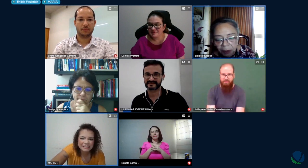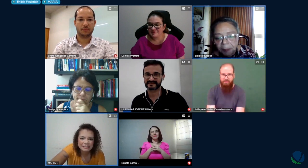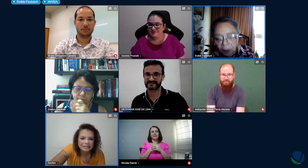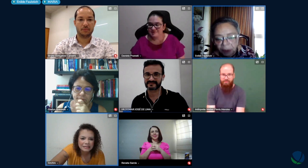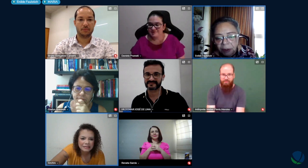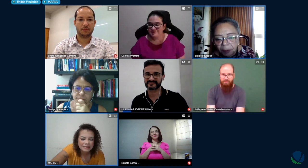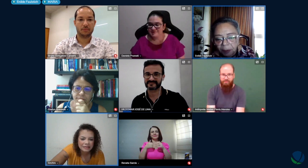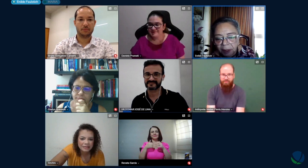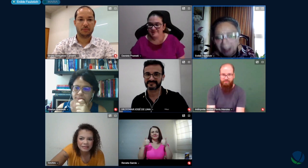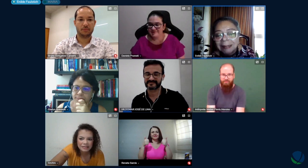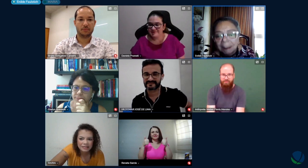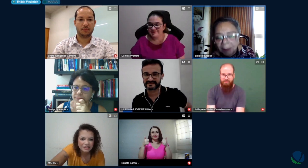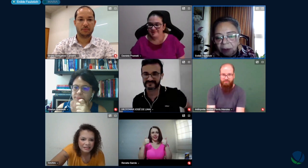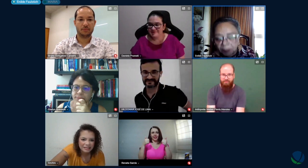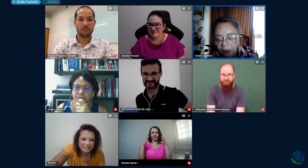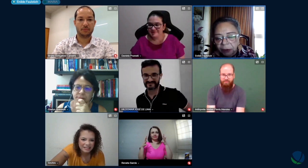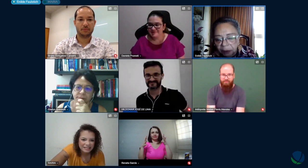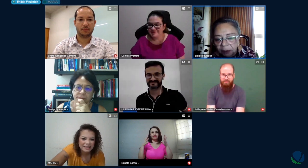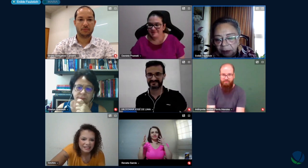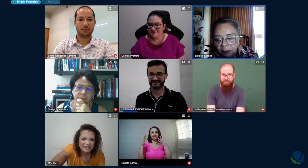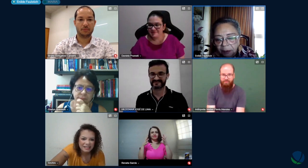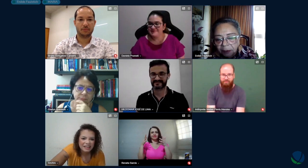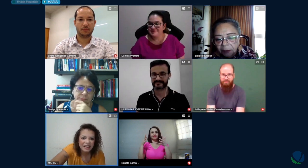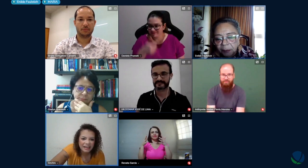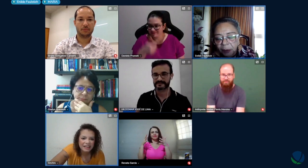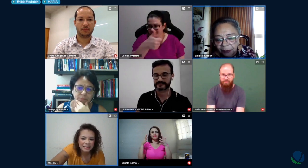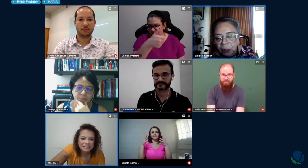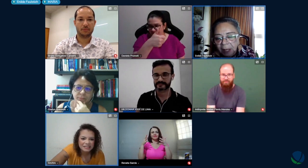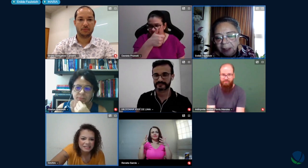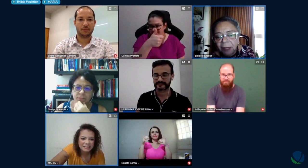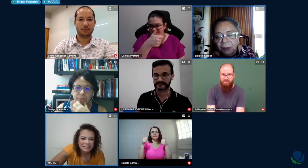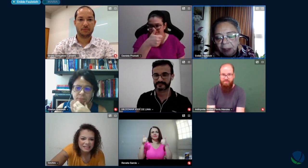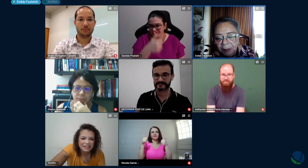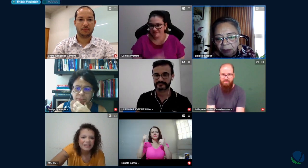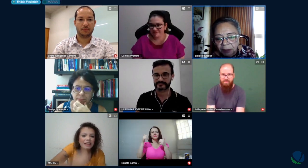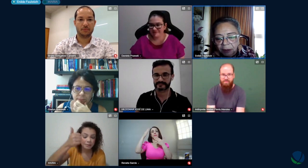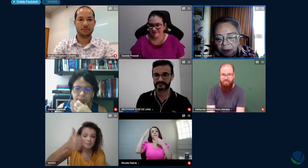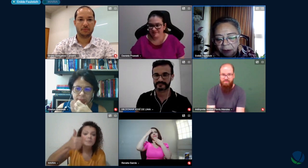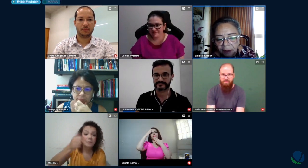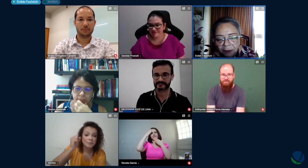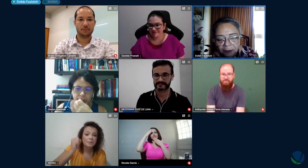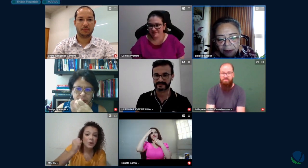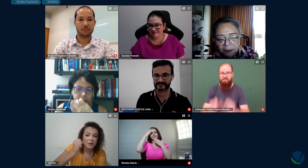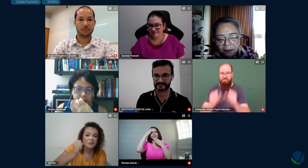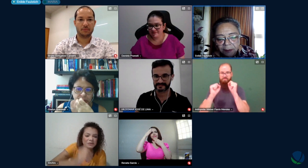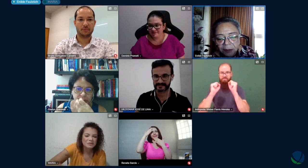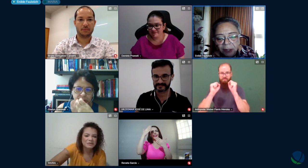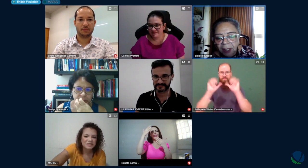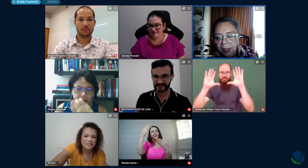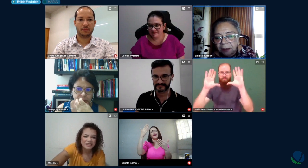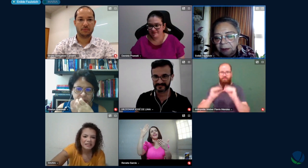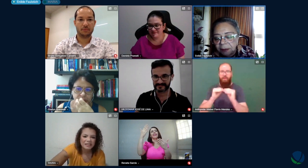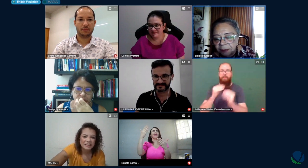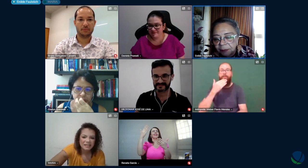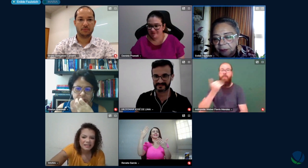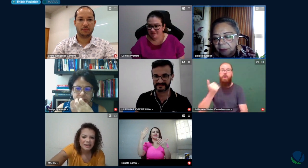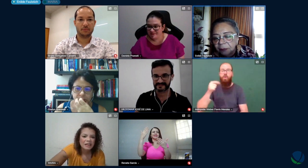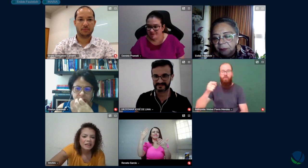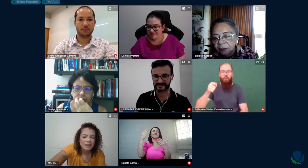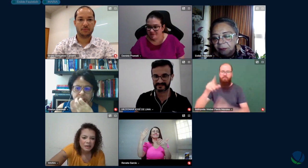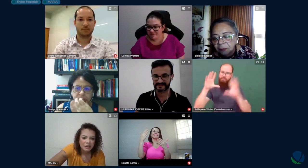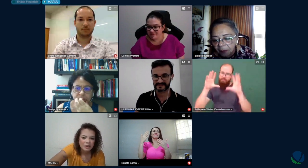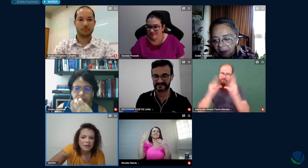Obrigada. Pode. Ela que está perguntando, pode. É. Pode fechar, que aí fica mais menos carregada.